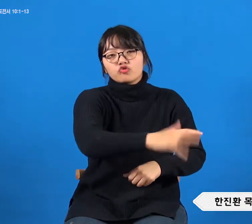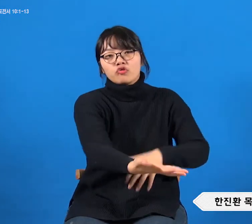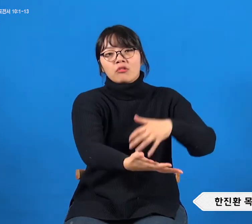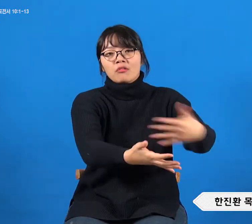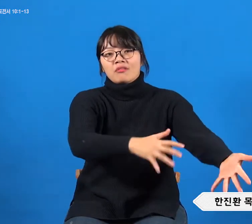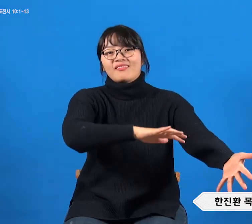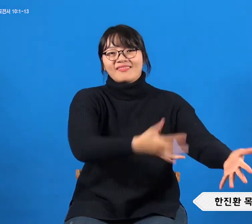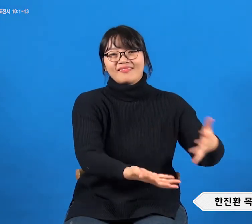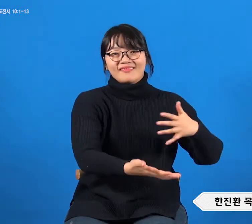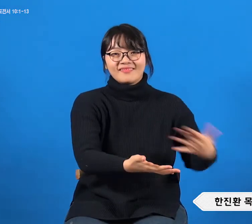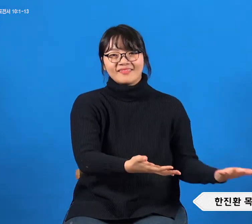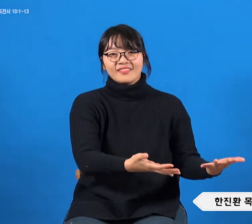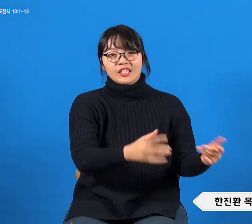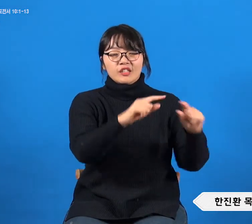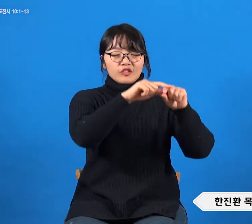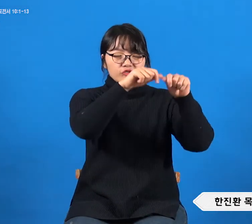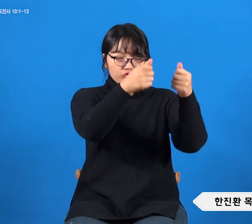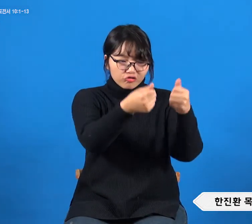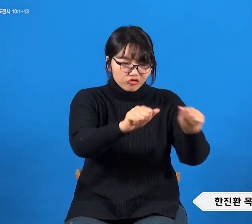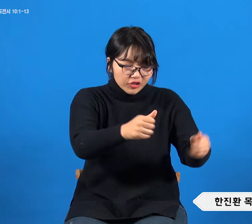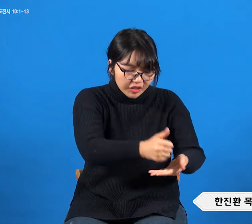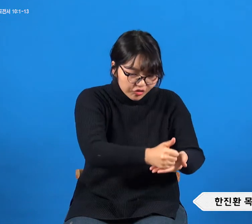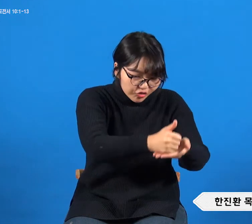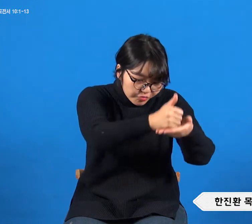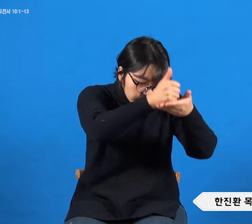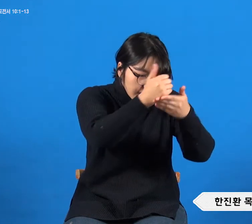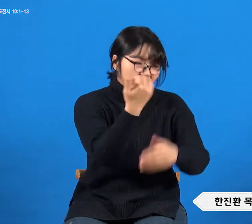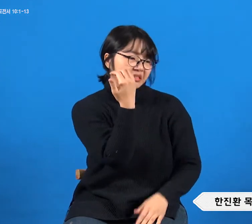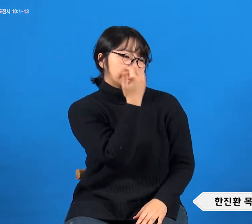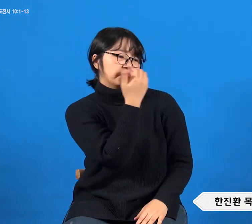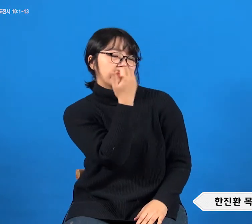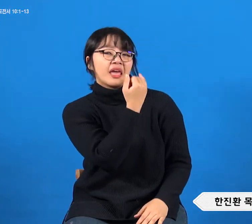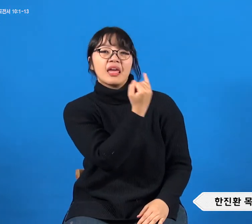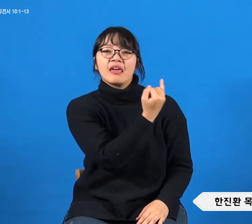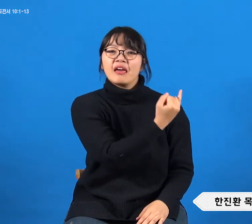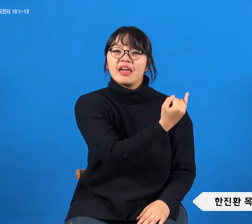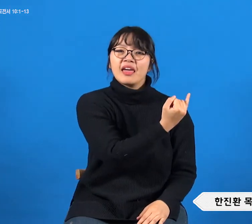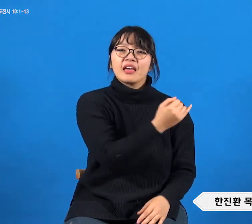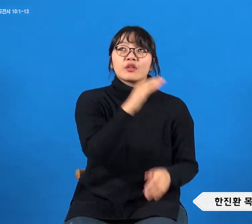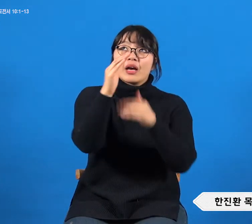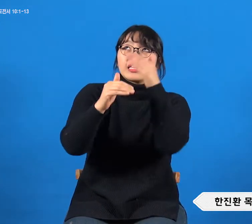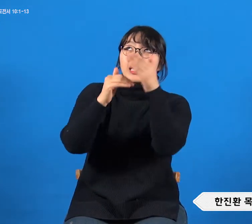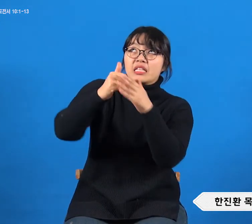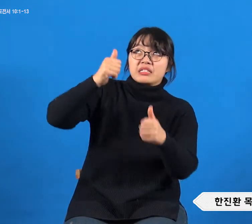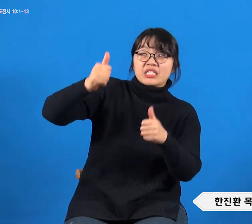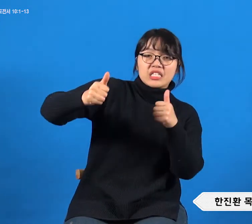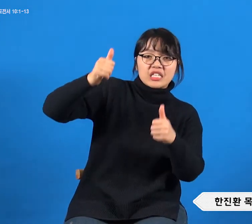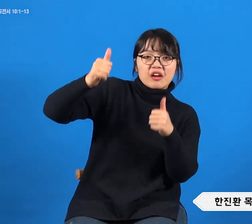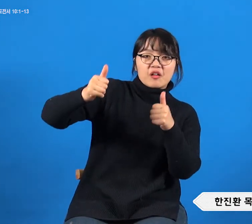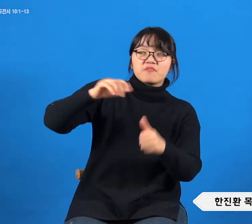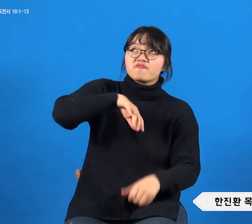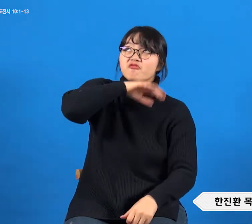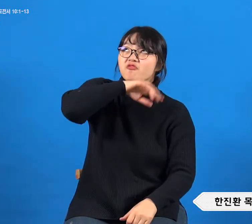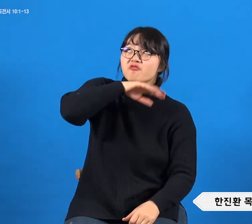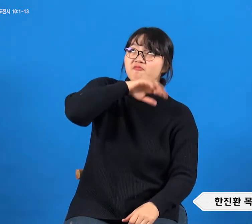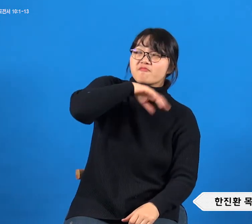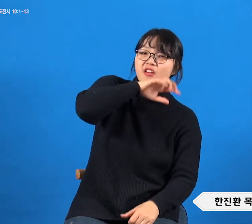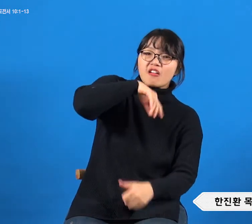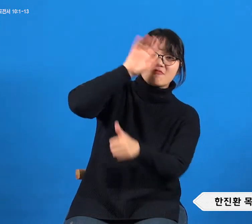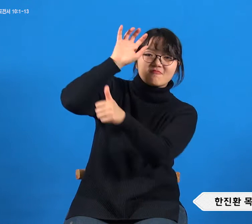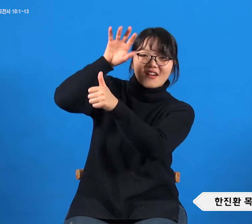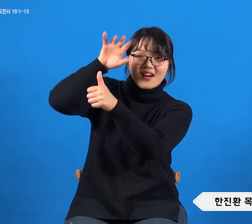우상 숭배하고 또 모압 여자들과 음행을 저지르고 하나님을 시험하고 하나님께 불평과